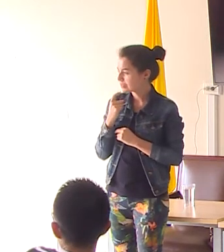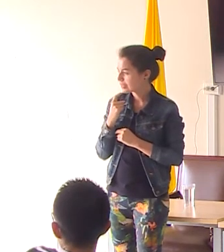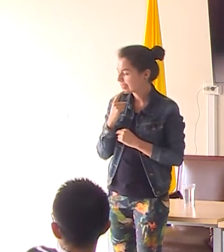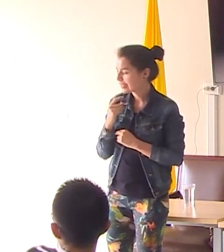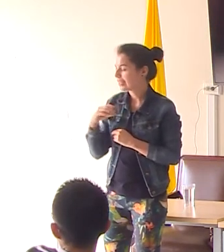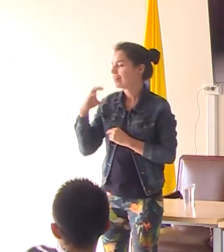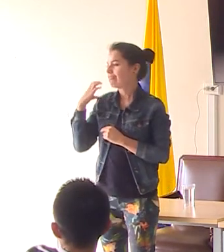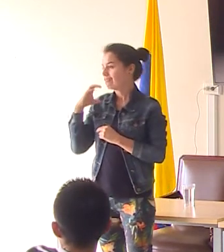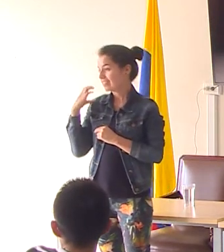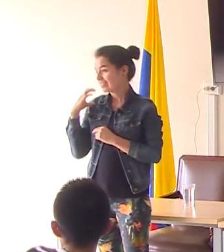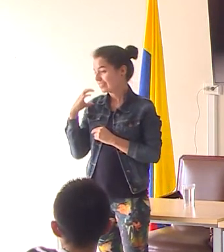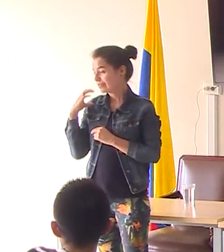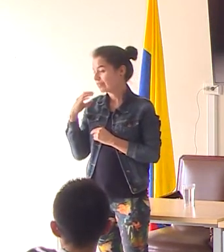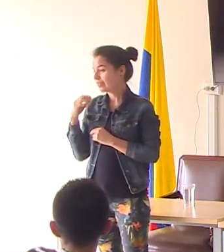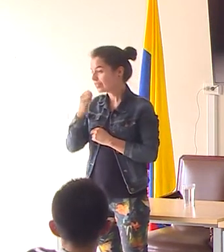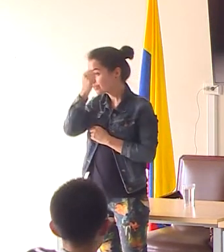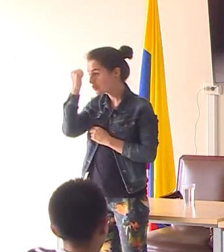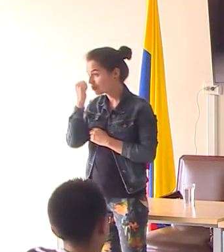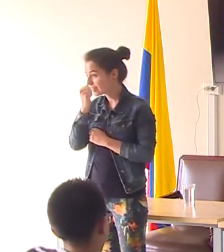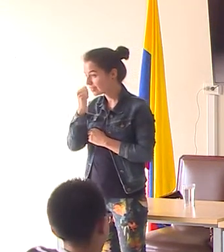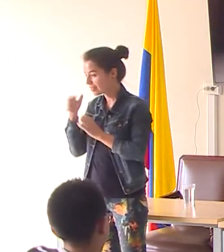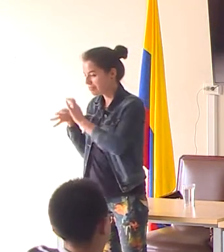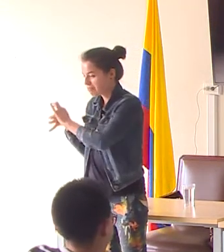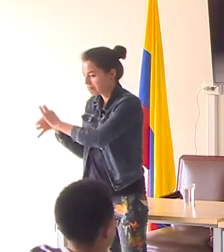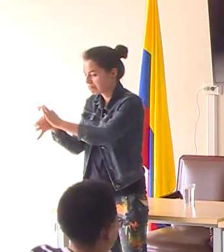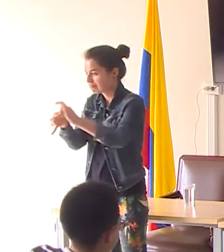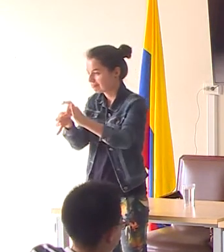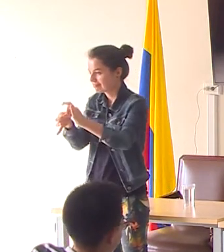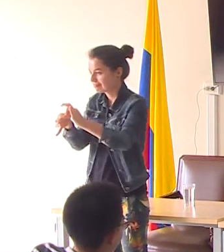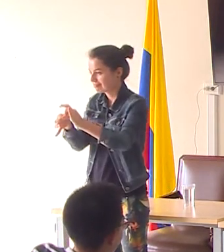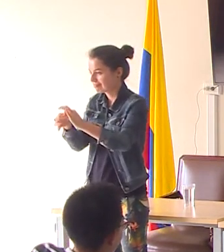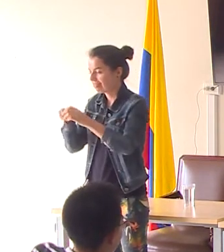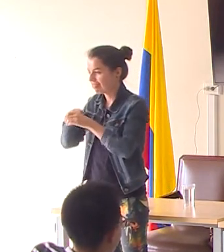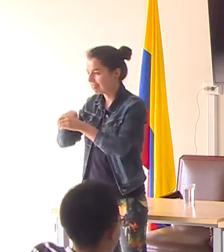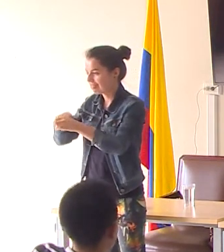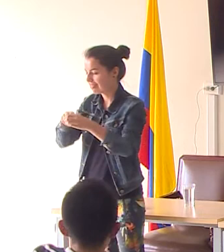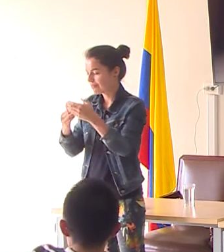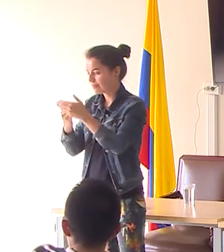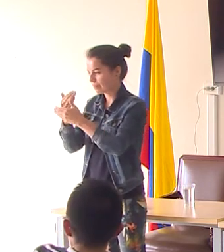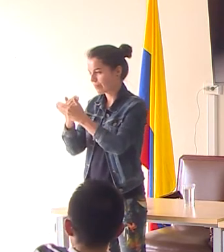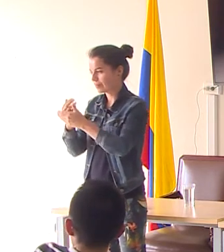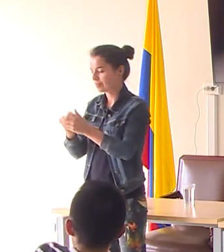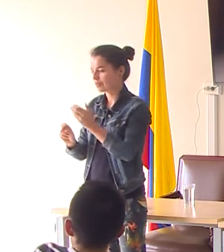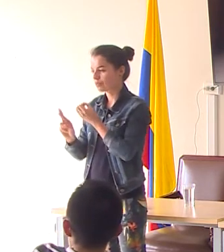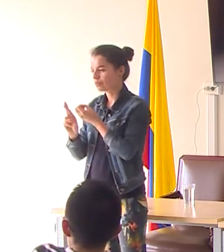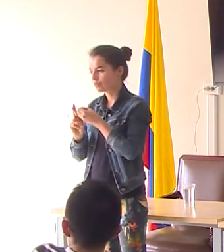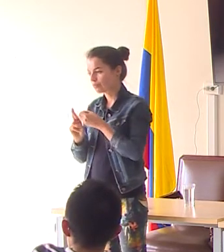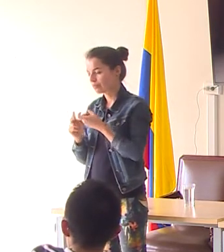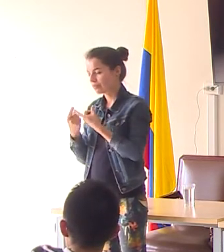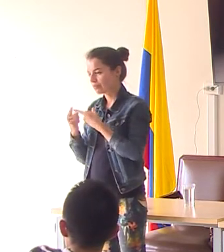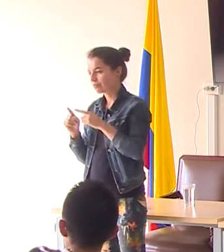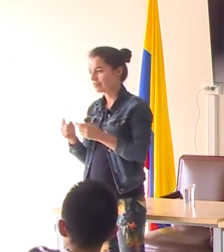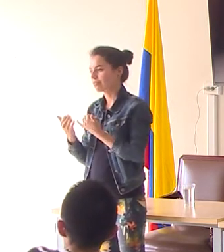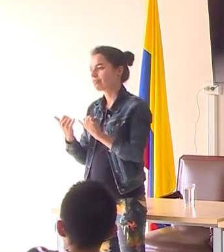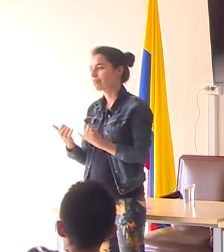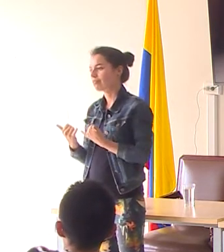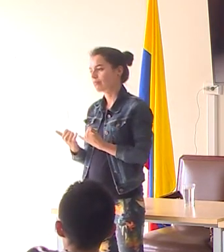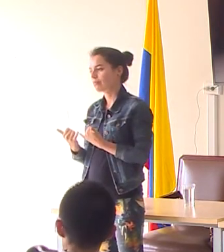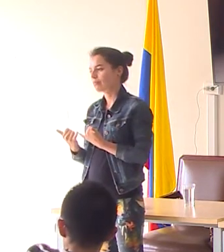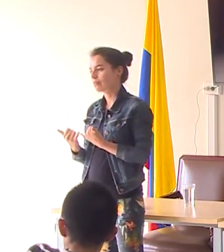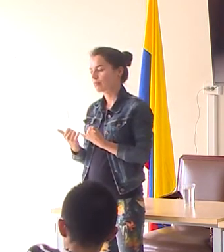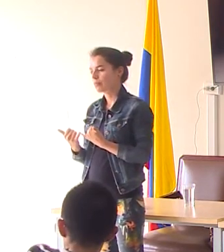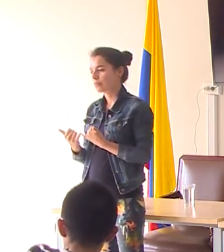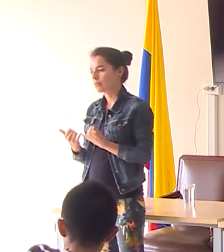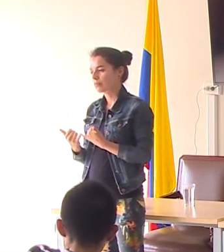generar estos anillos transversales que actualmente no tiene la sabana y digamos que ahí empieza uno a visualizar